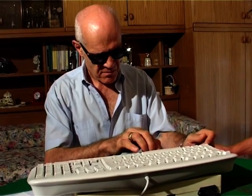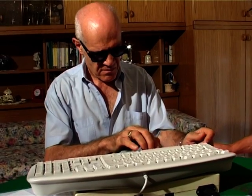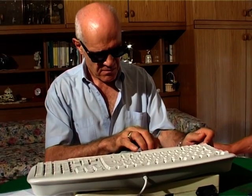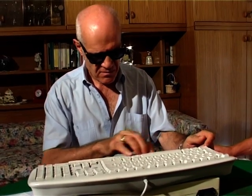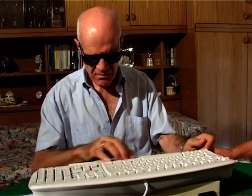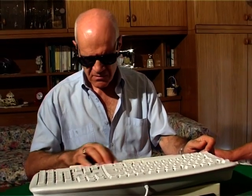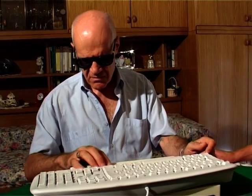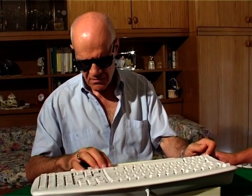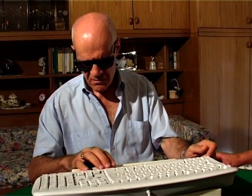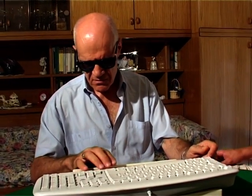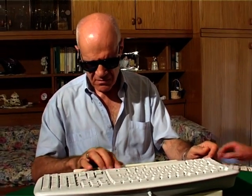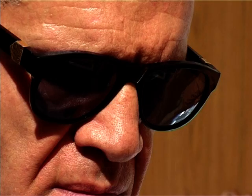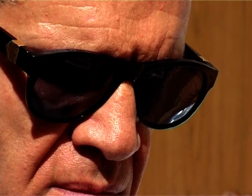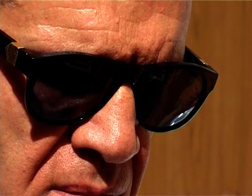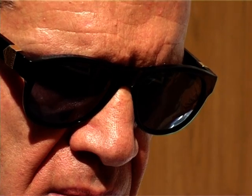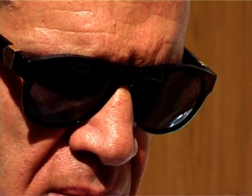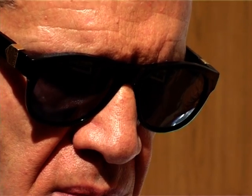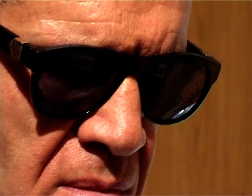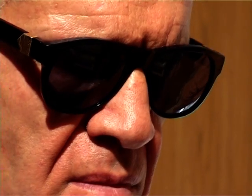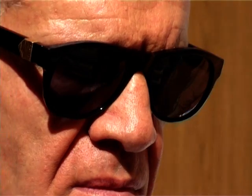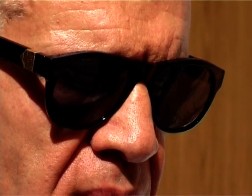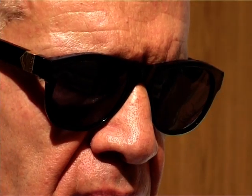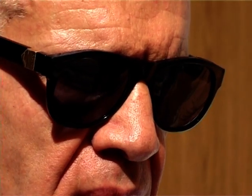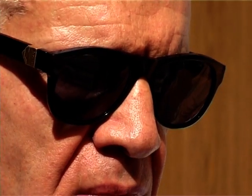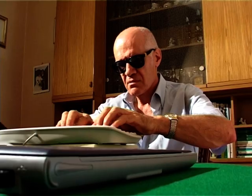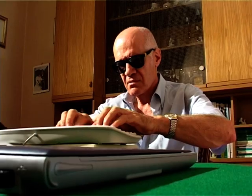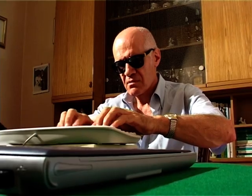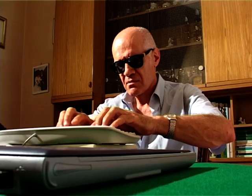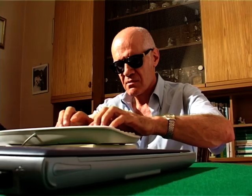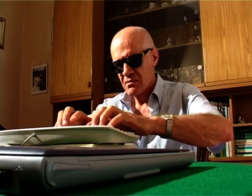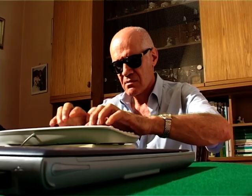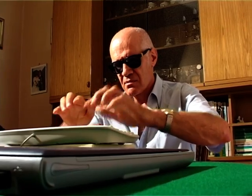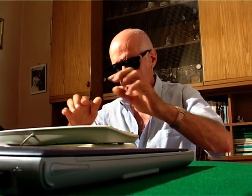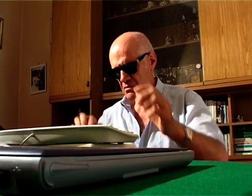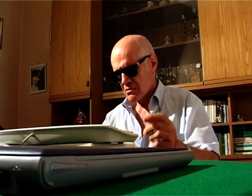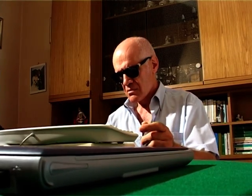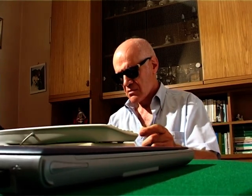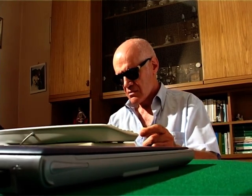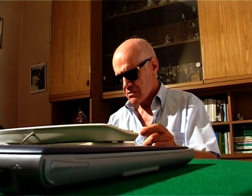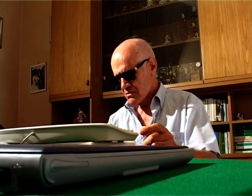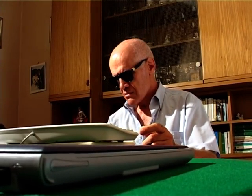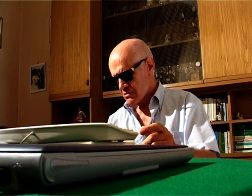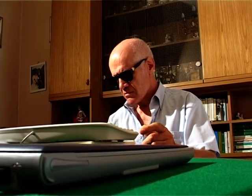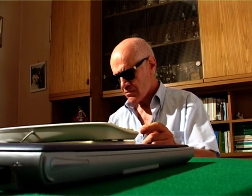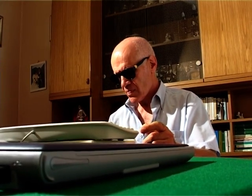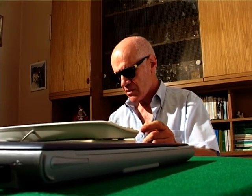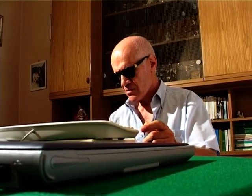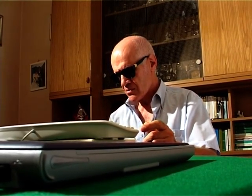documento. L'accesso alla tecnologia dell'informazione rappresenta sempre più un'opportunità di conoscenza, di istruzione e